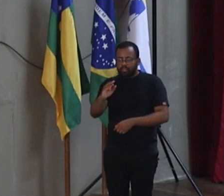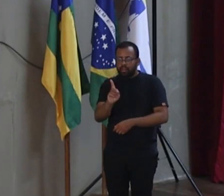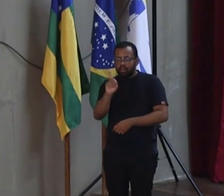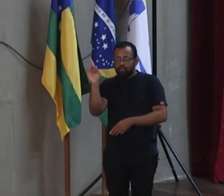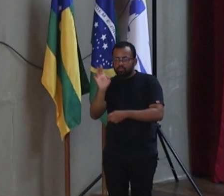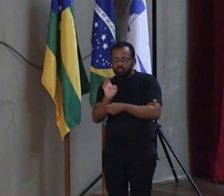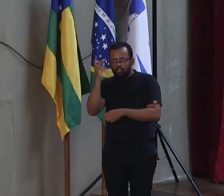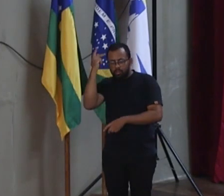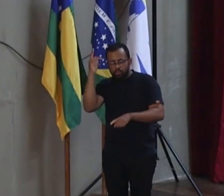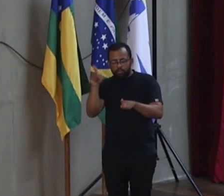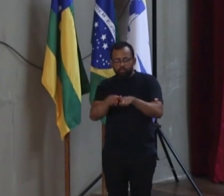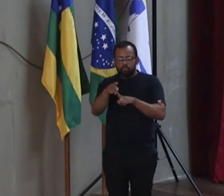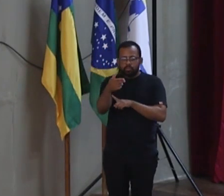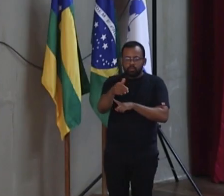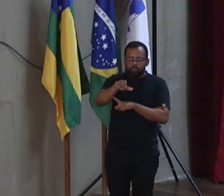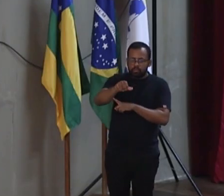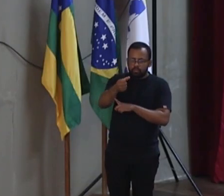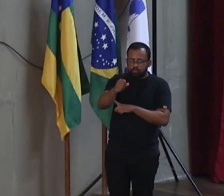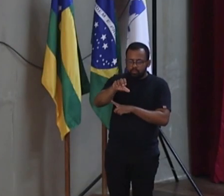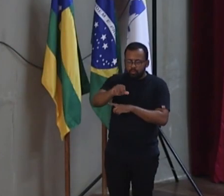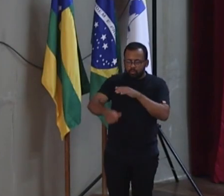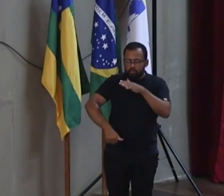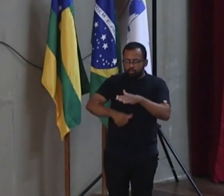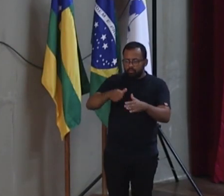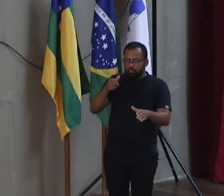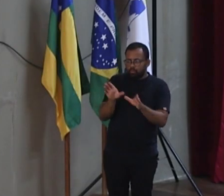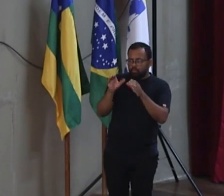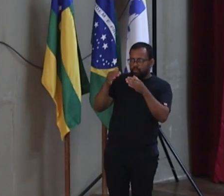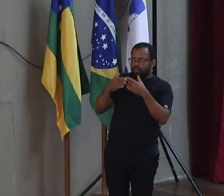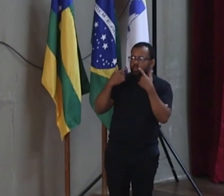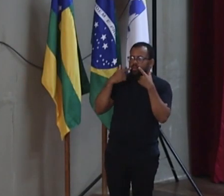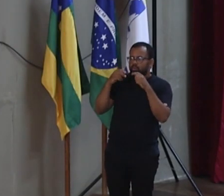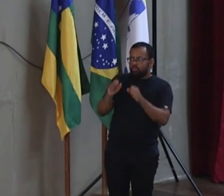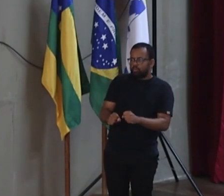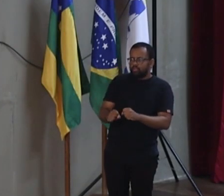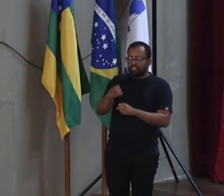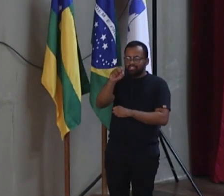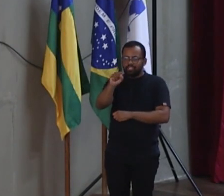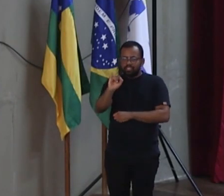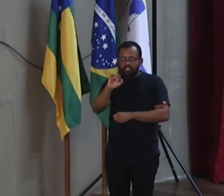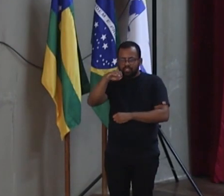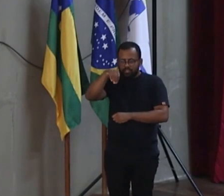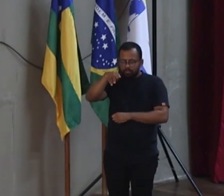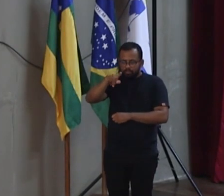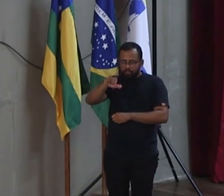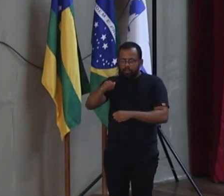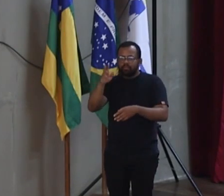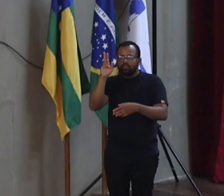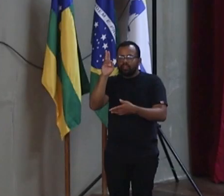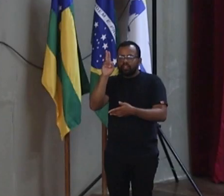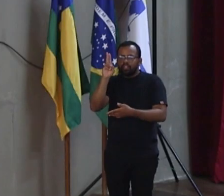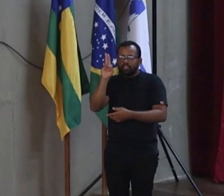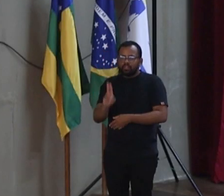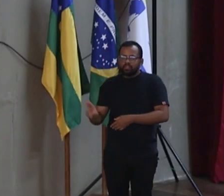Em 1989, o primeiro simpósio de linguística aplicada, o SIMPLA, na UFRJ,